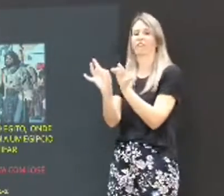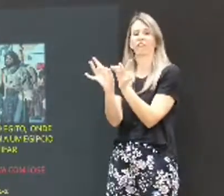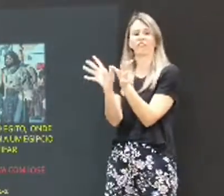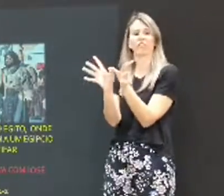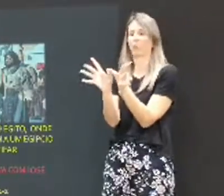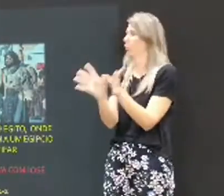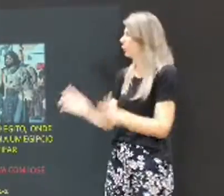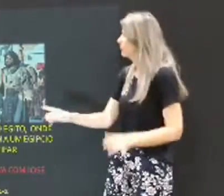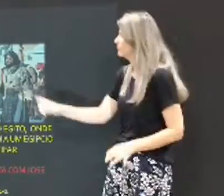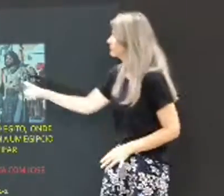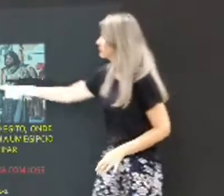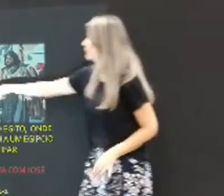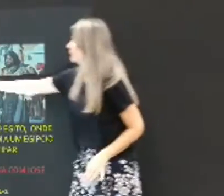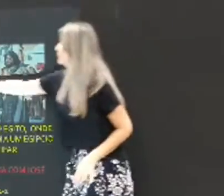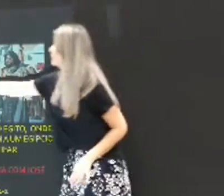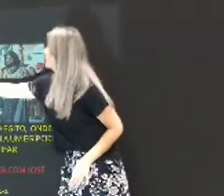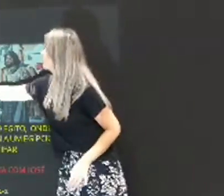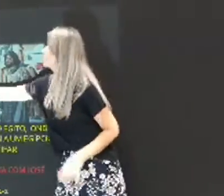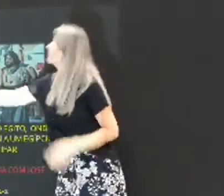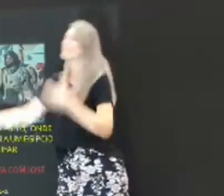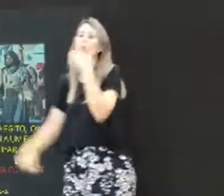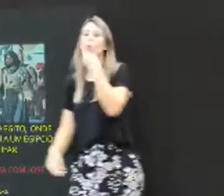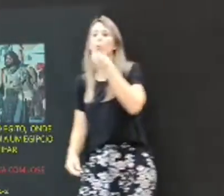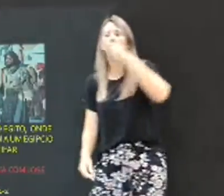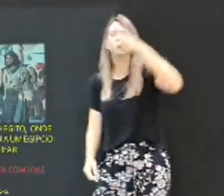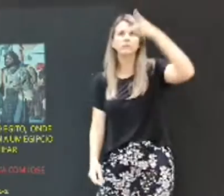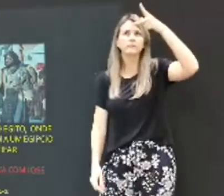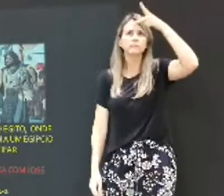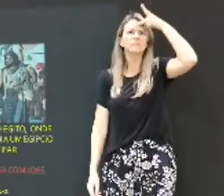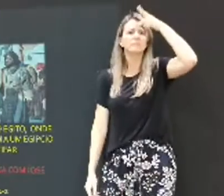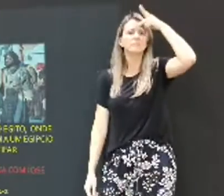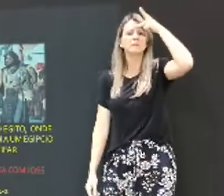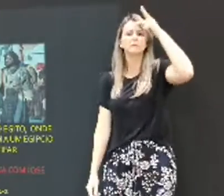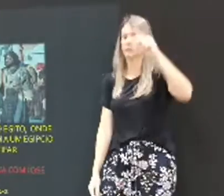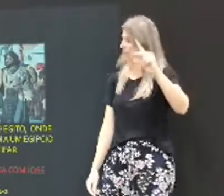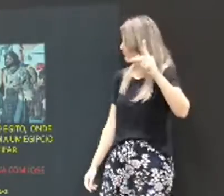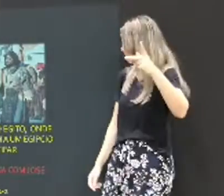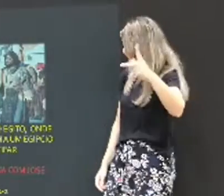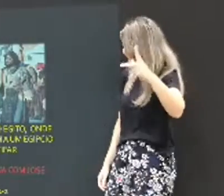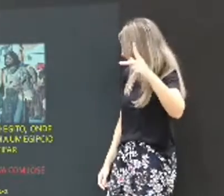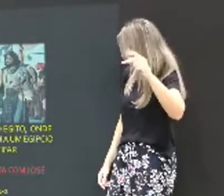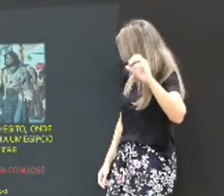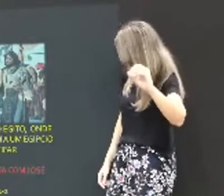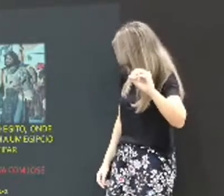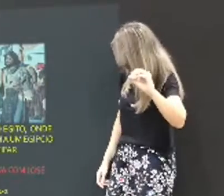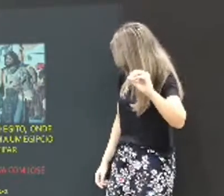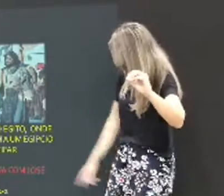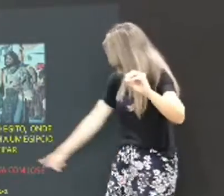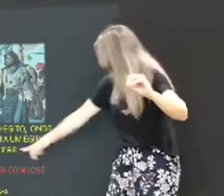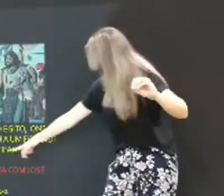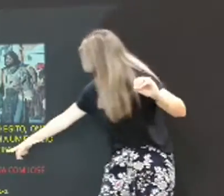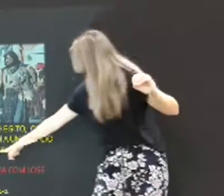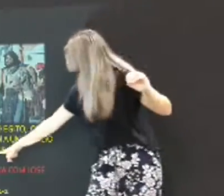Então, José foi levado para o Egito, os irmãos venderam ele. Esse é Potifar, sinal de Potifar.